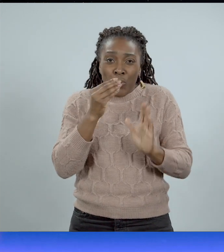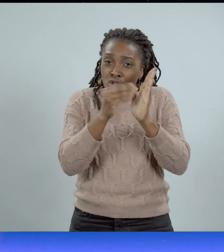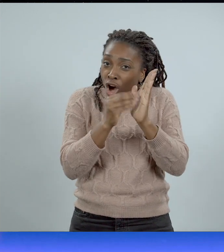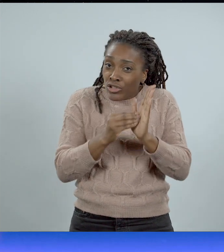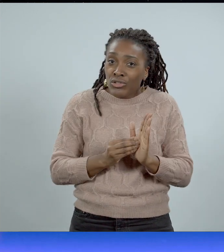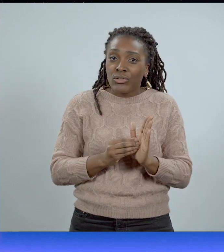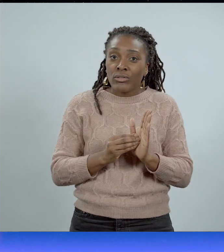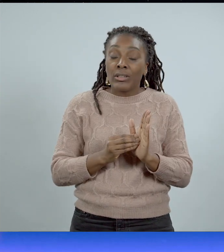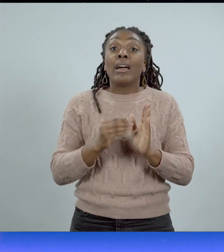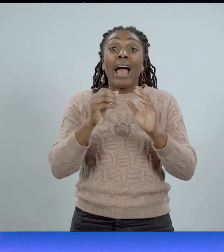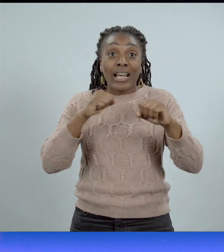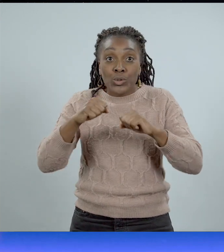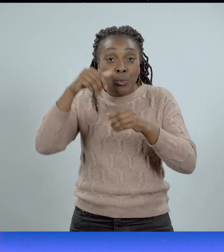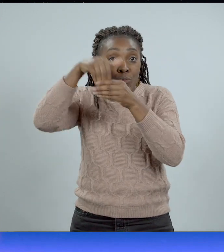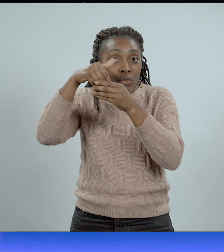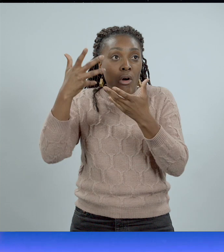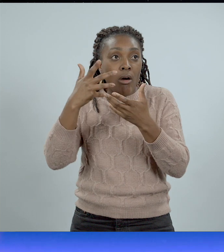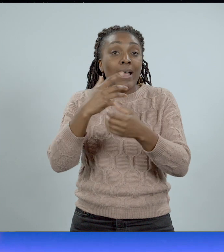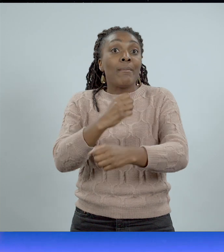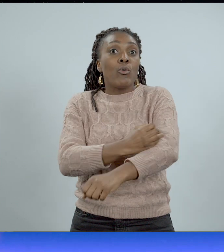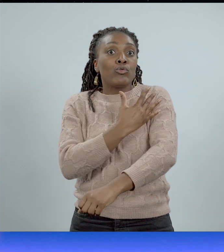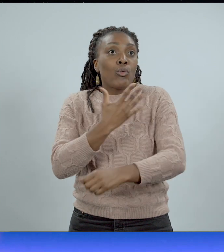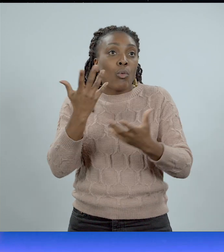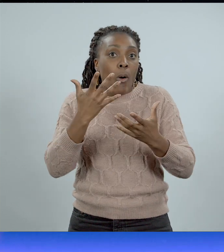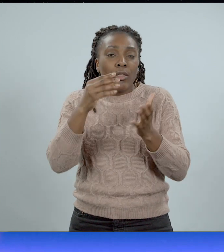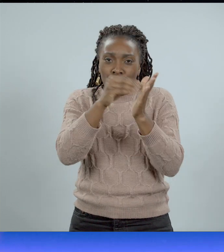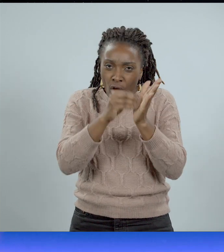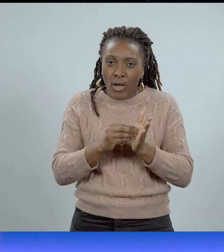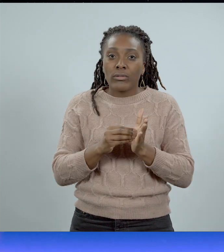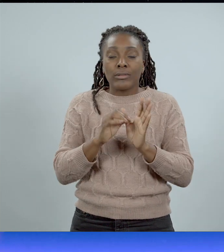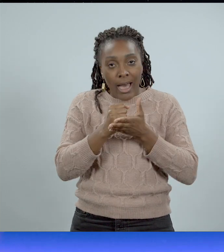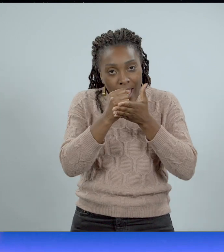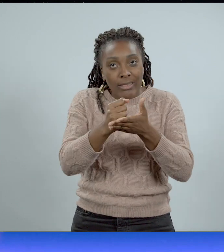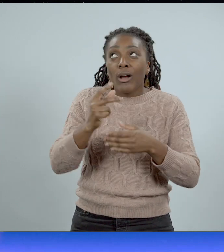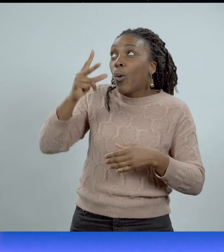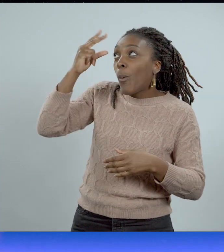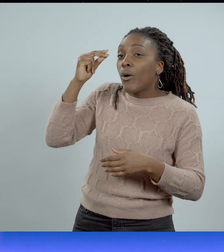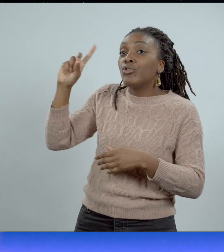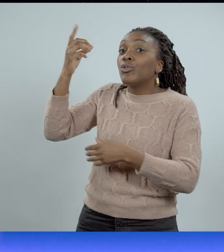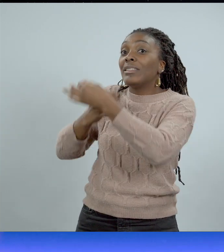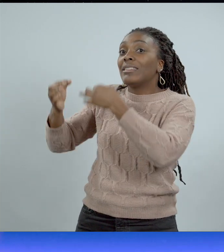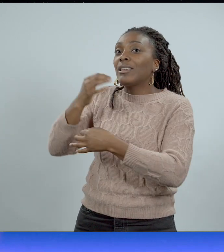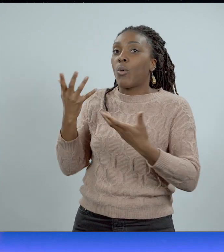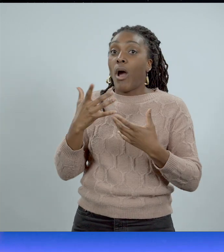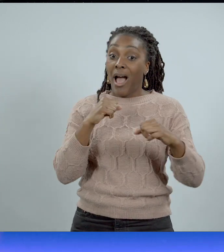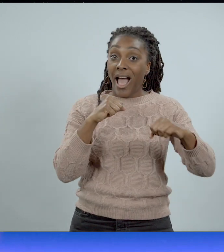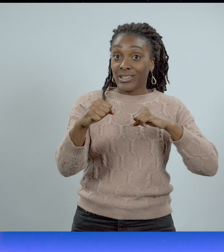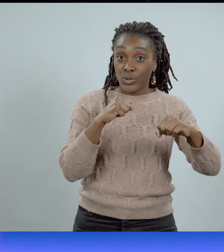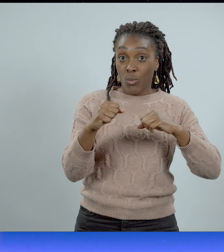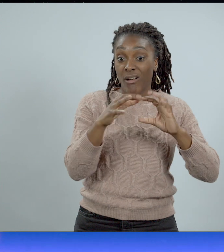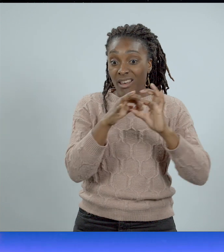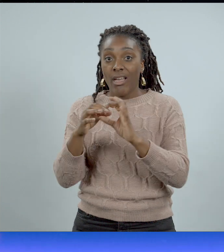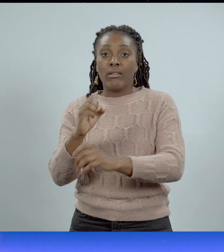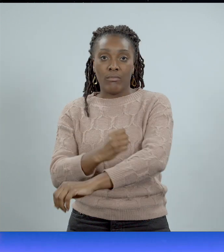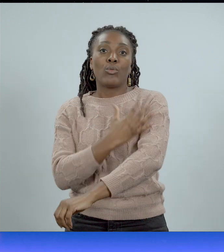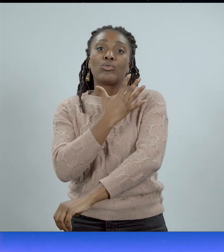rêves, notez aussi vos émotions. Quelle a été l'émotion principale du rêve? Et puis cela va vous aider à mieux comprendre, parce que des fois l'action principale